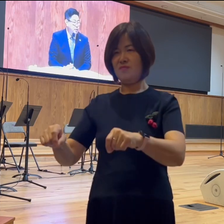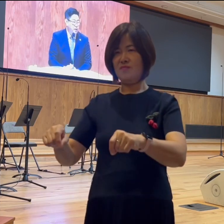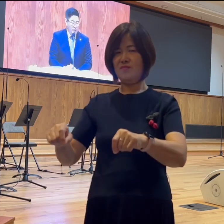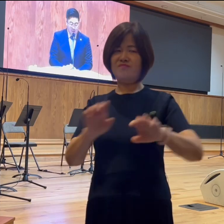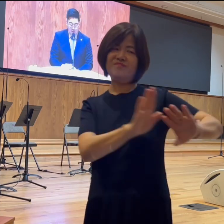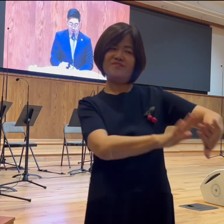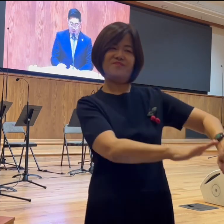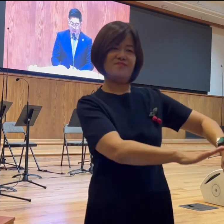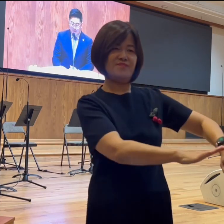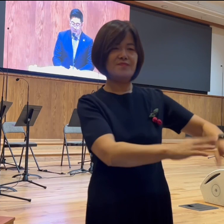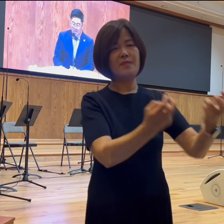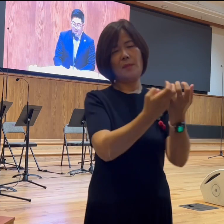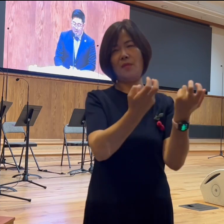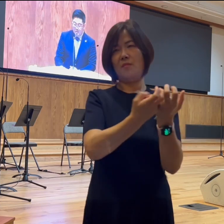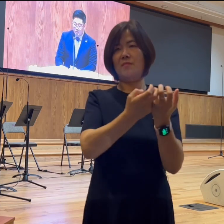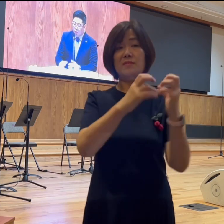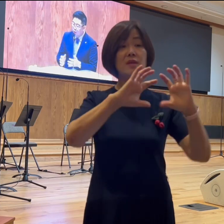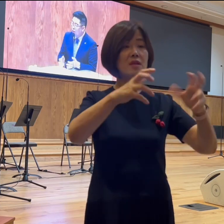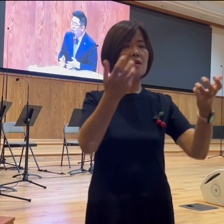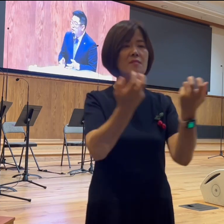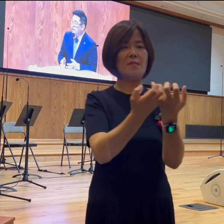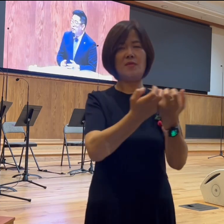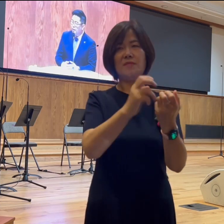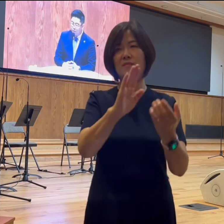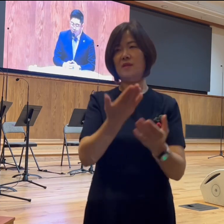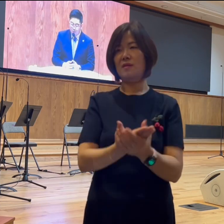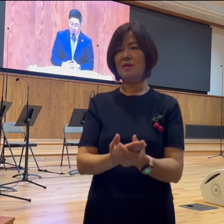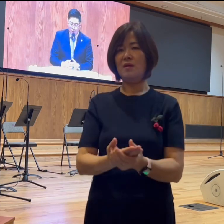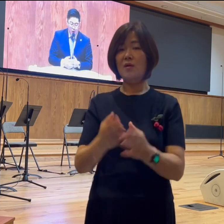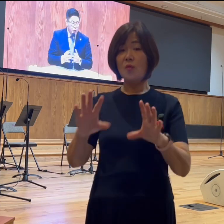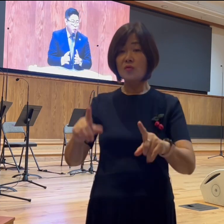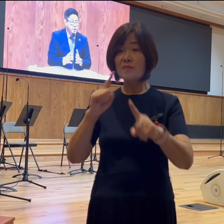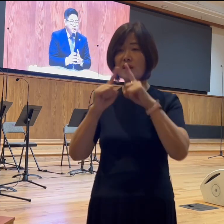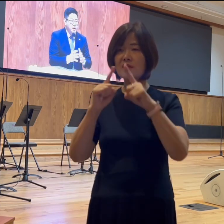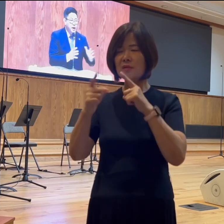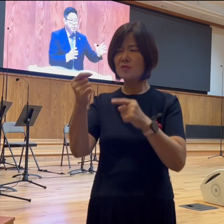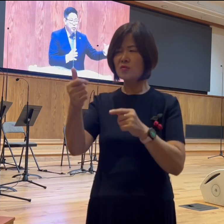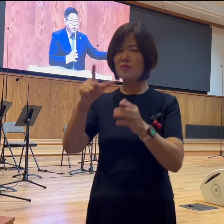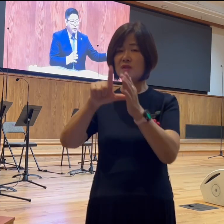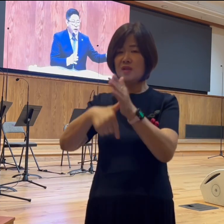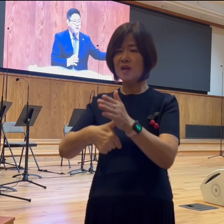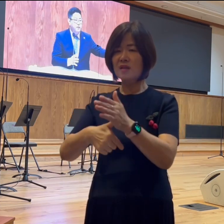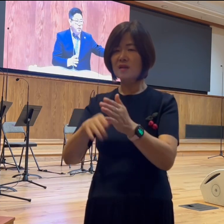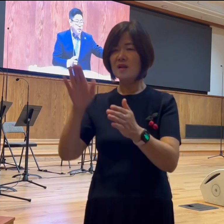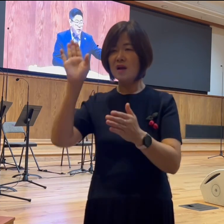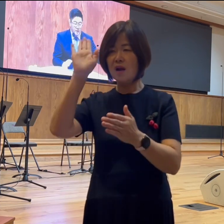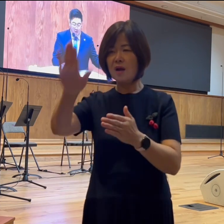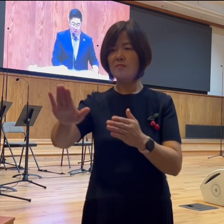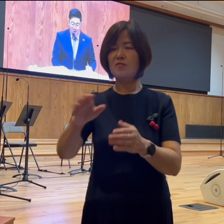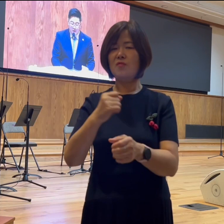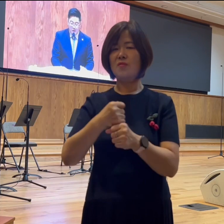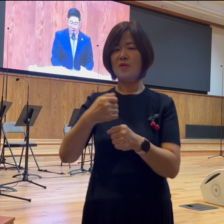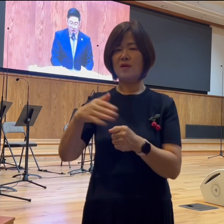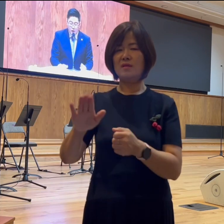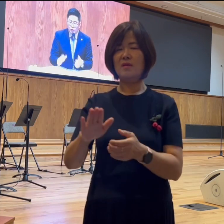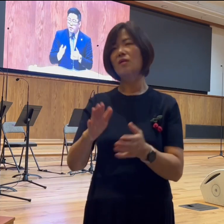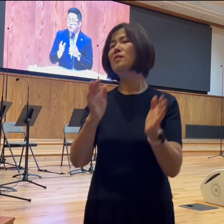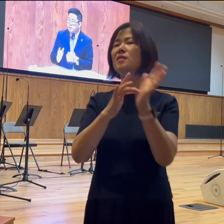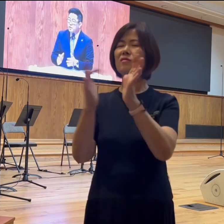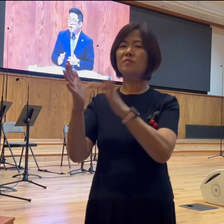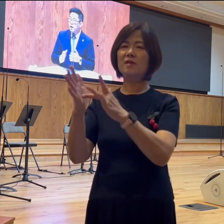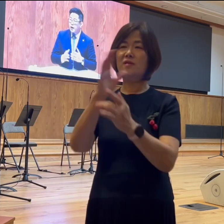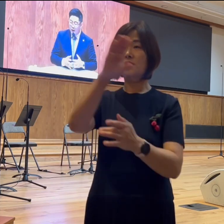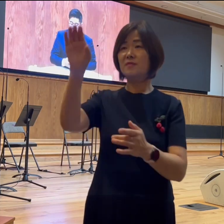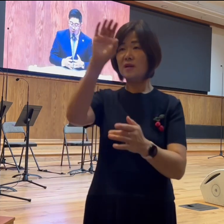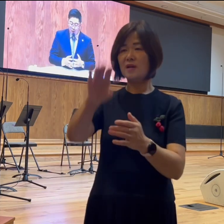뿐입니다. 우리가 오늘 본문에서 조금 시간을 앞으로 이렇게 패스트 포워드해서 예수님께서